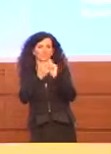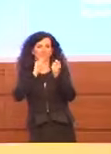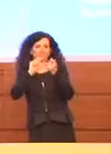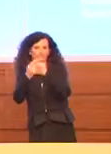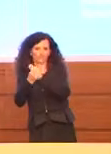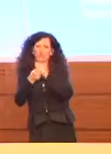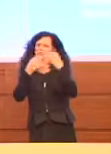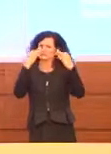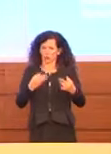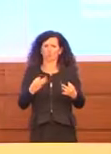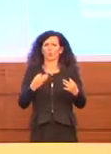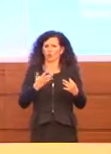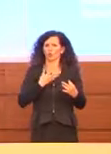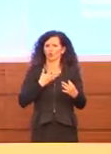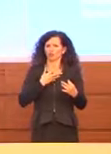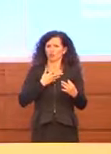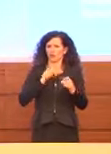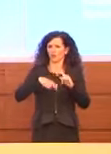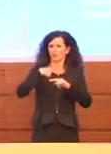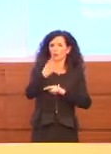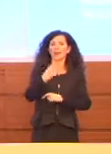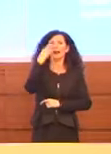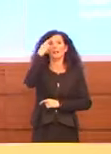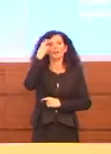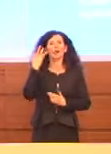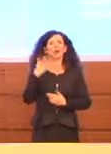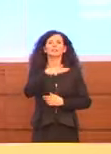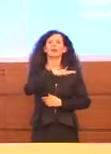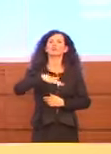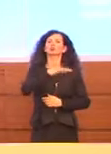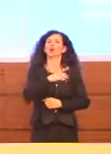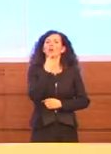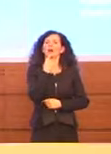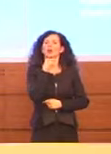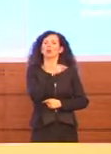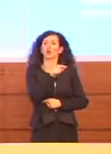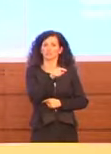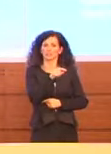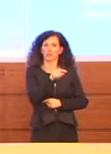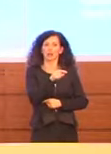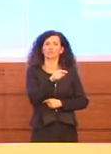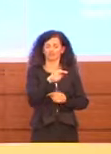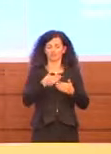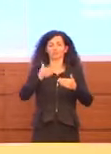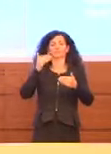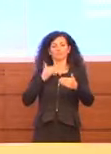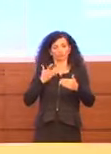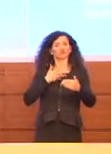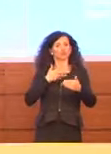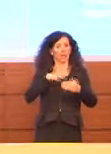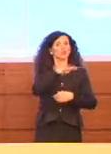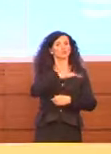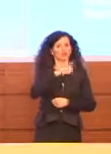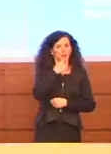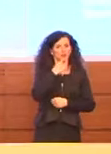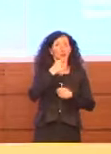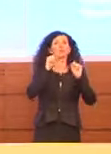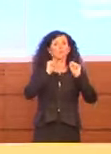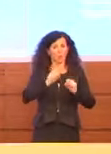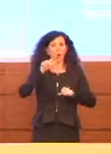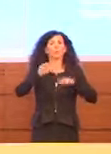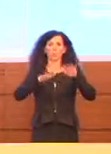saranno ricordiamoci ad esempio le zone rosse che ci sono state e probabilmente ci saranno perché sono esattamente